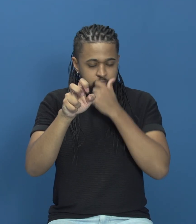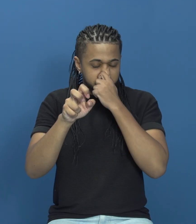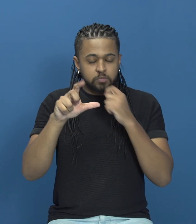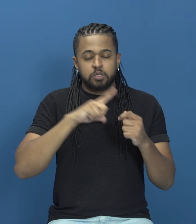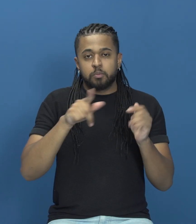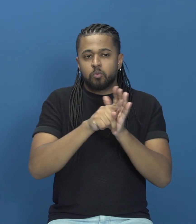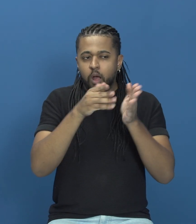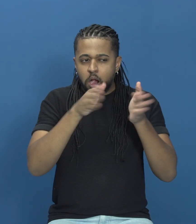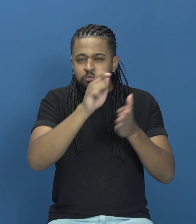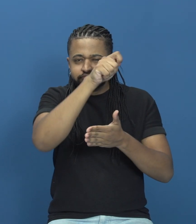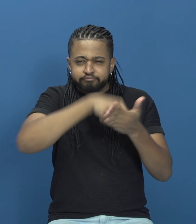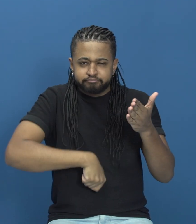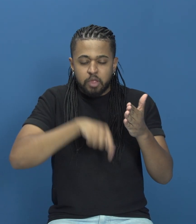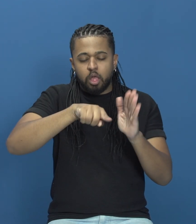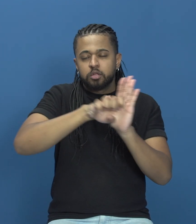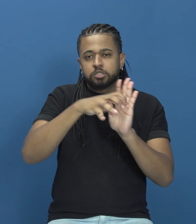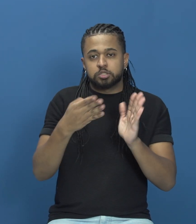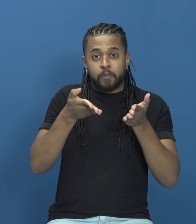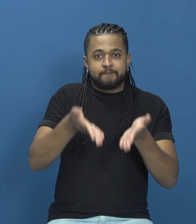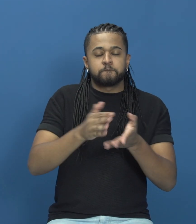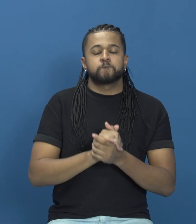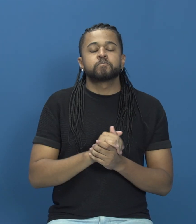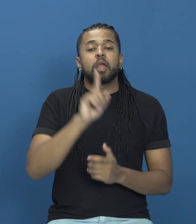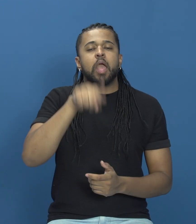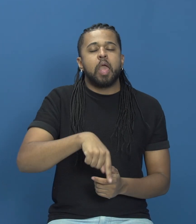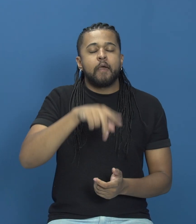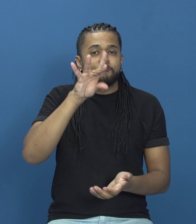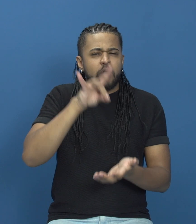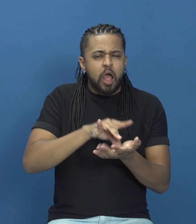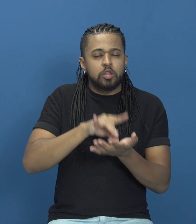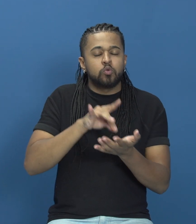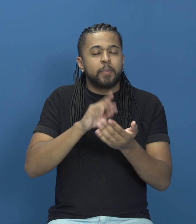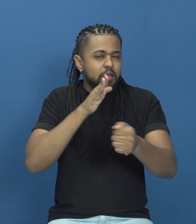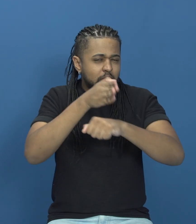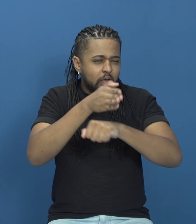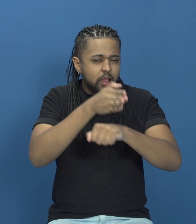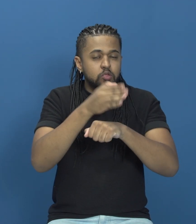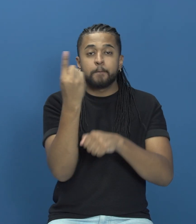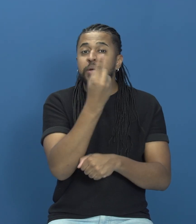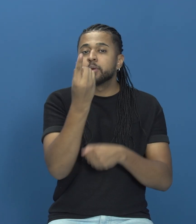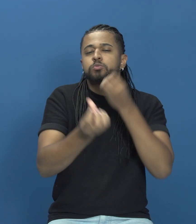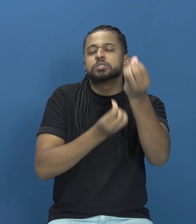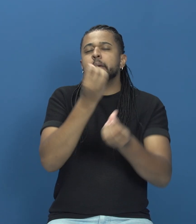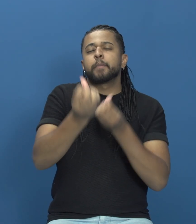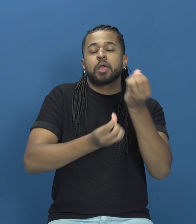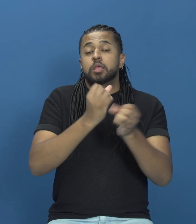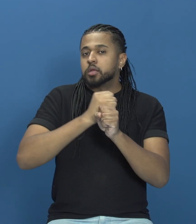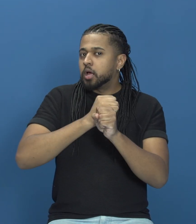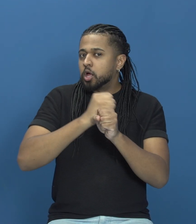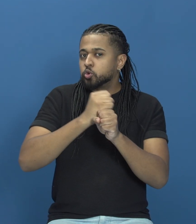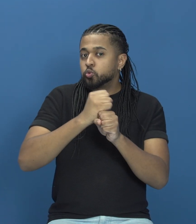qual se abrem inscrições neste edital, são válidos para o ingresso no primeiro semestre do